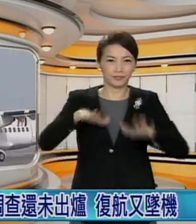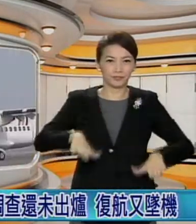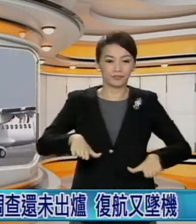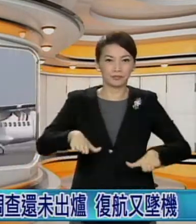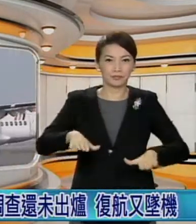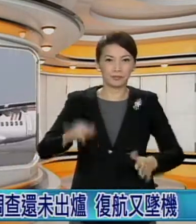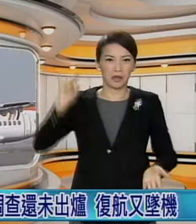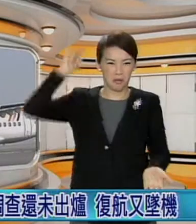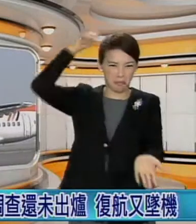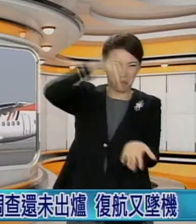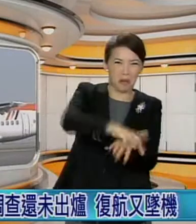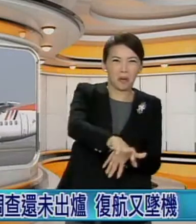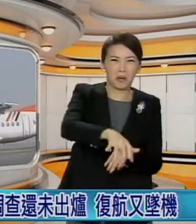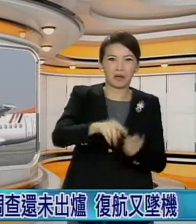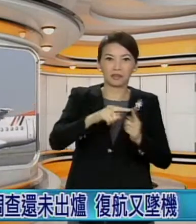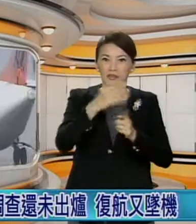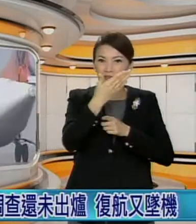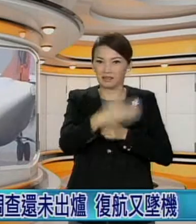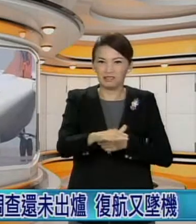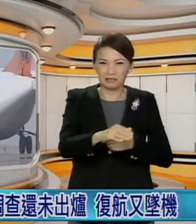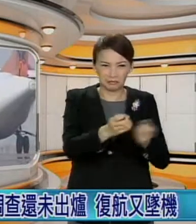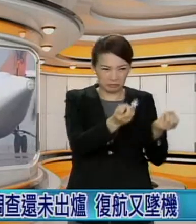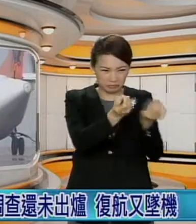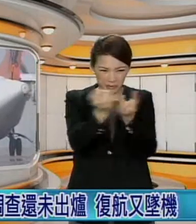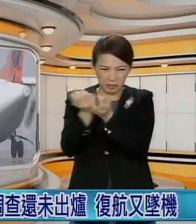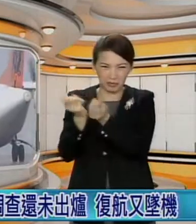已经是第四起造成伤亡的空难。